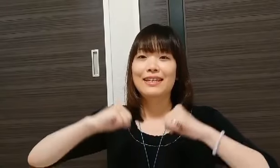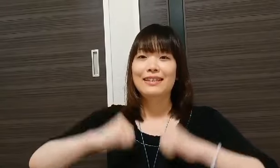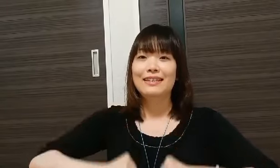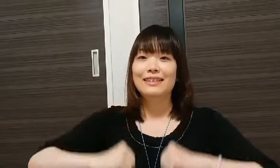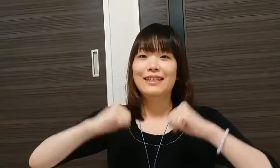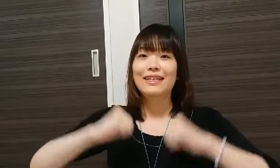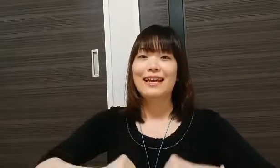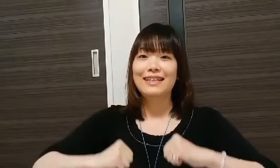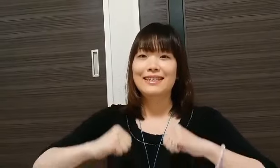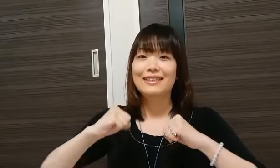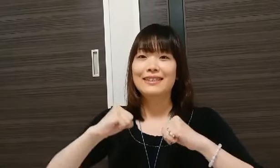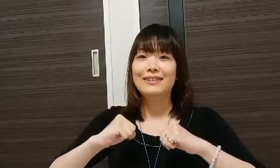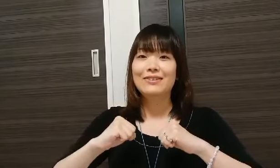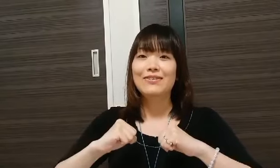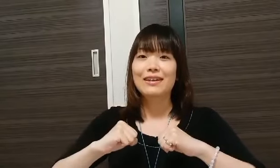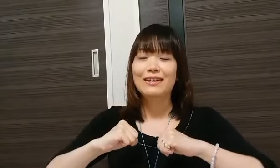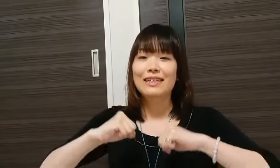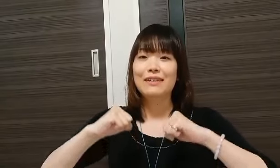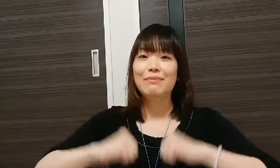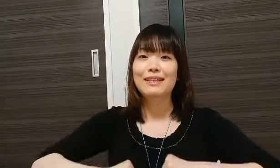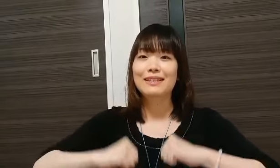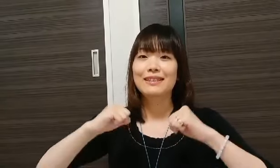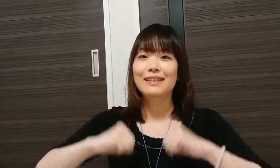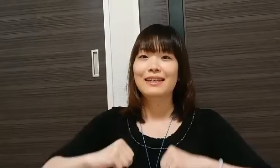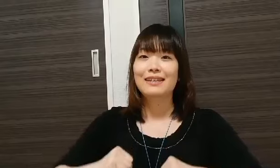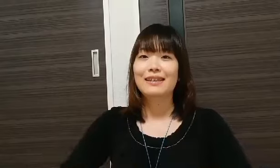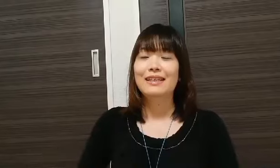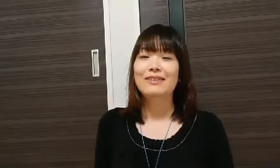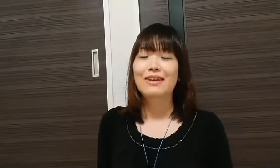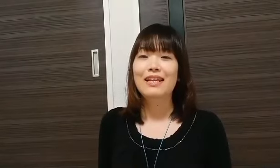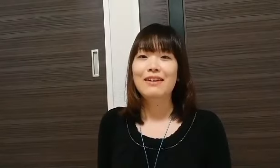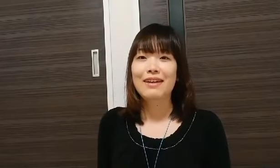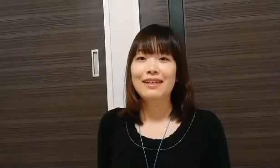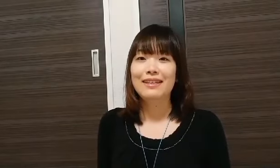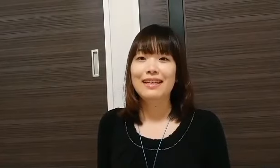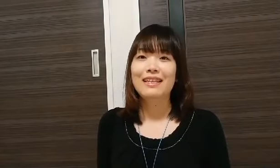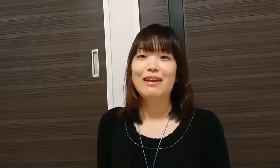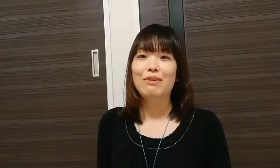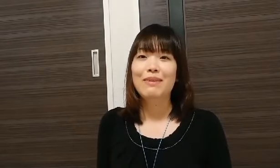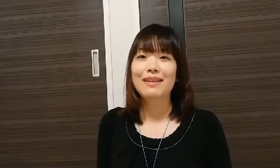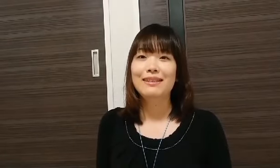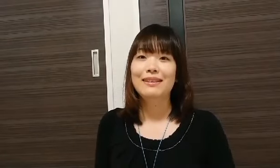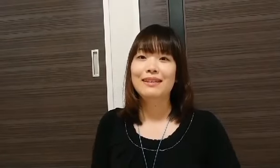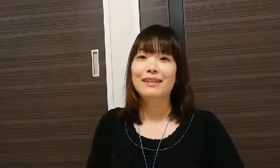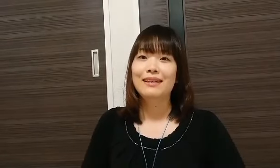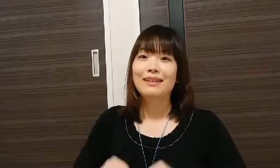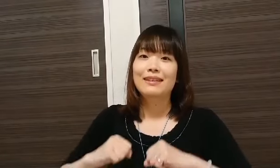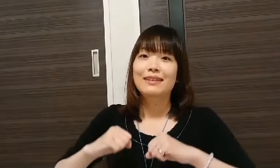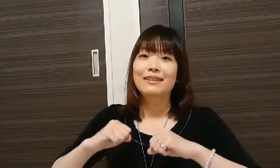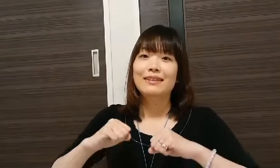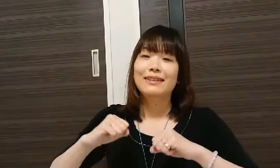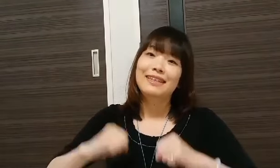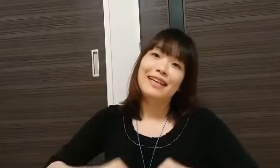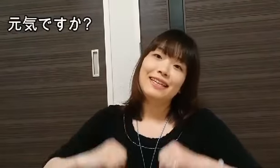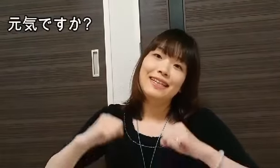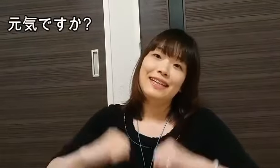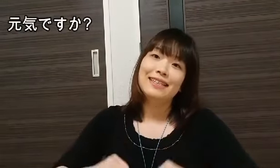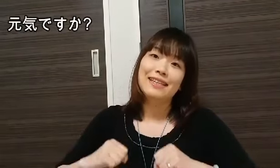縦に2回動かしますそれではやってみます元気です